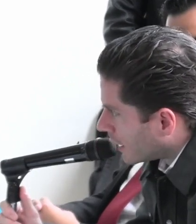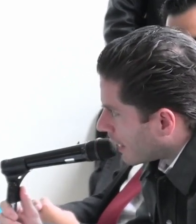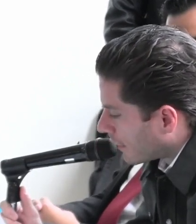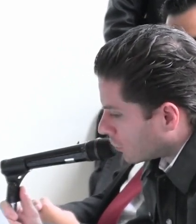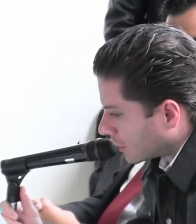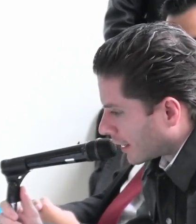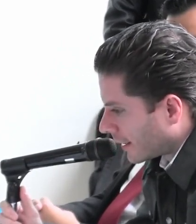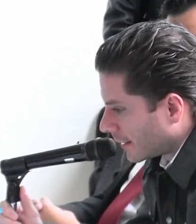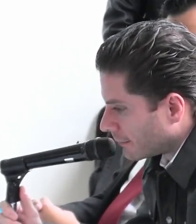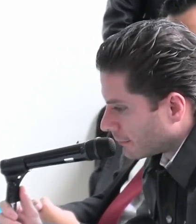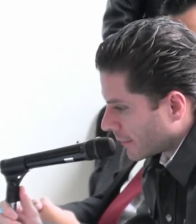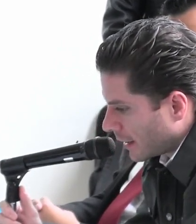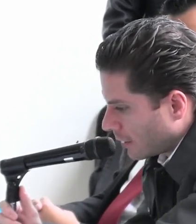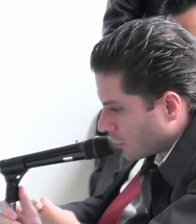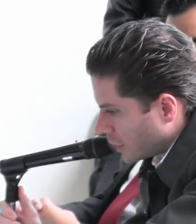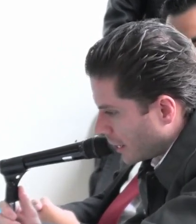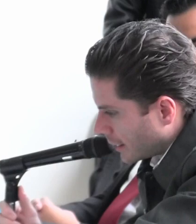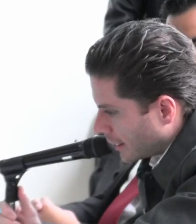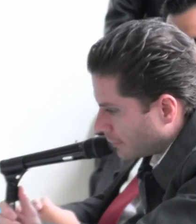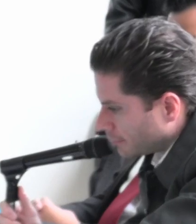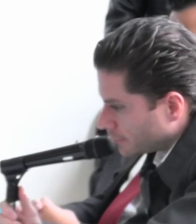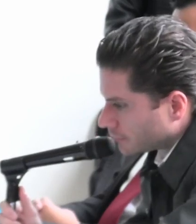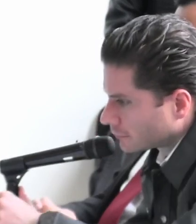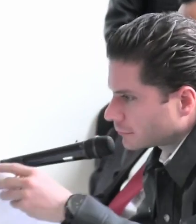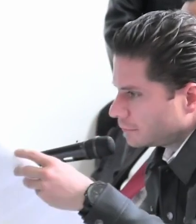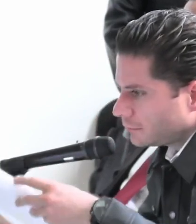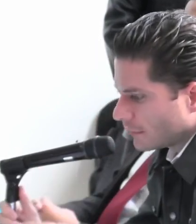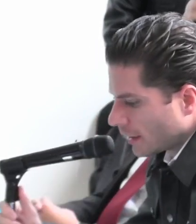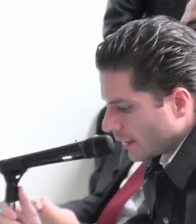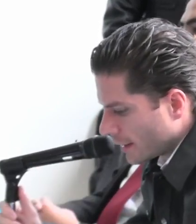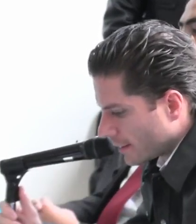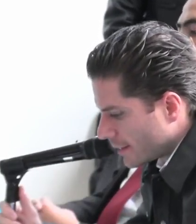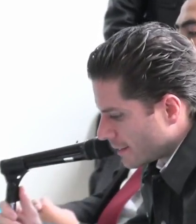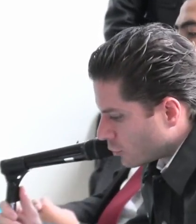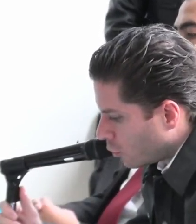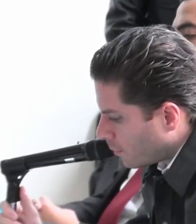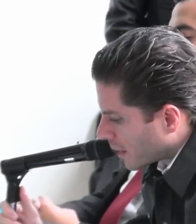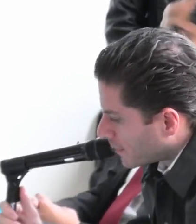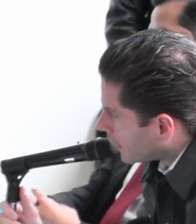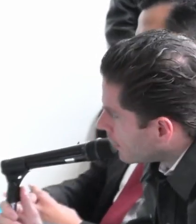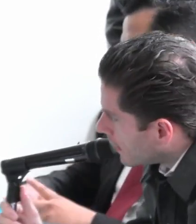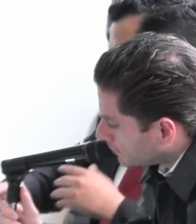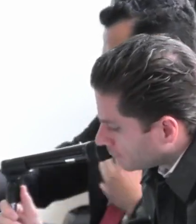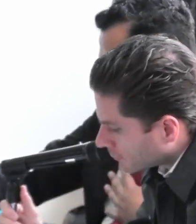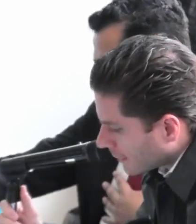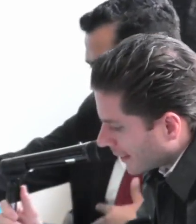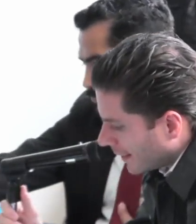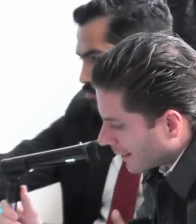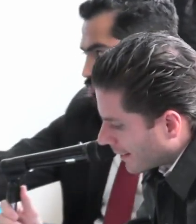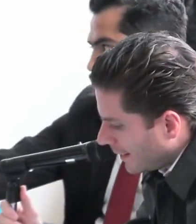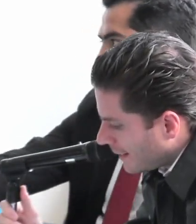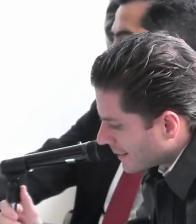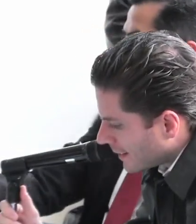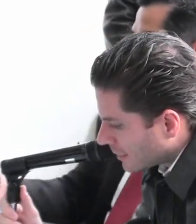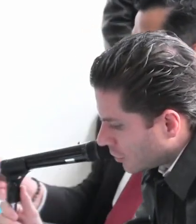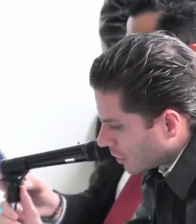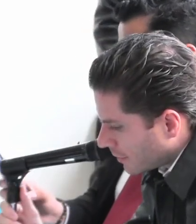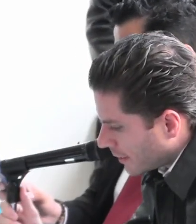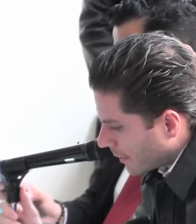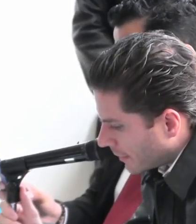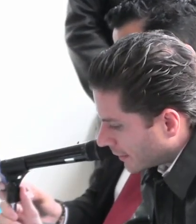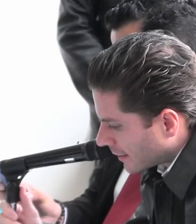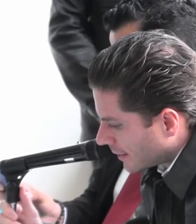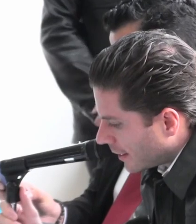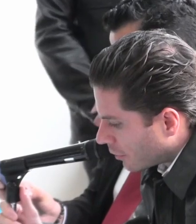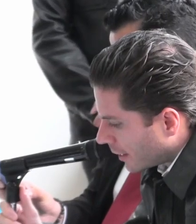lo que me gustaría preguntarle lo siguiente. Desde su perspectiva, ¿qué líneas de acción